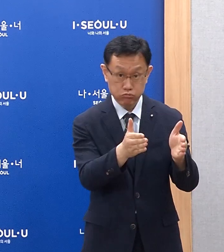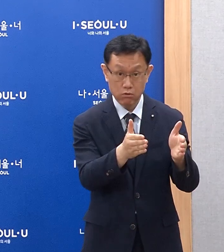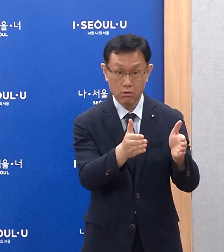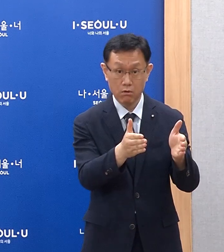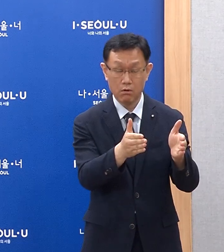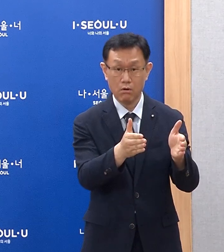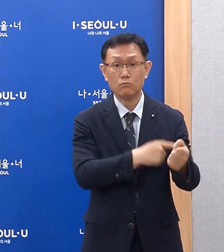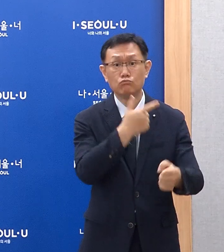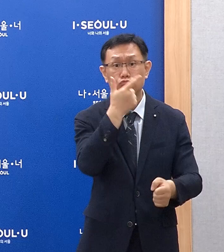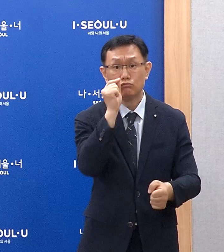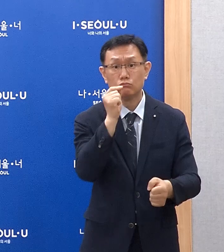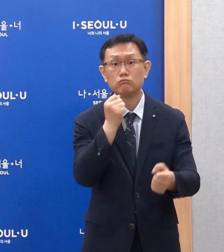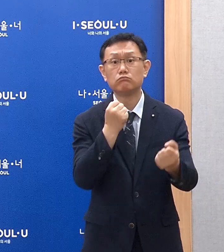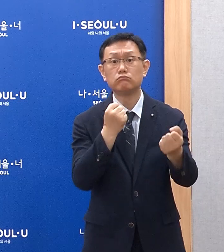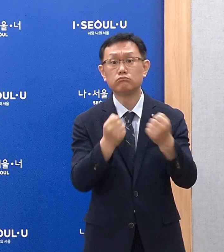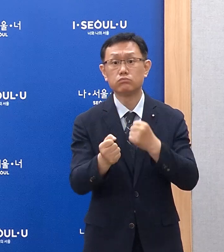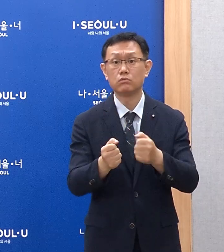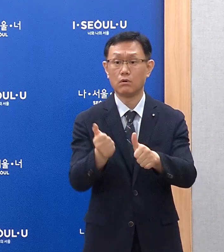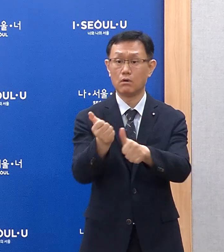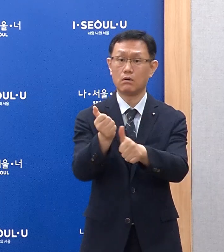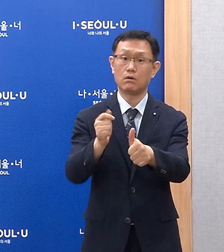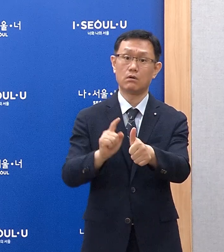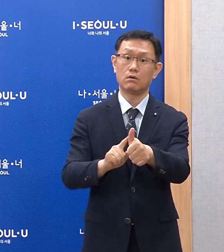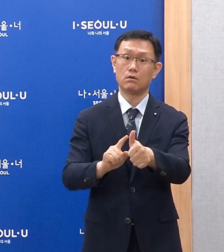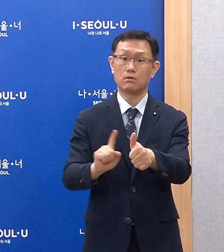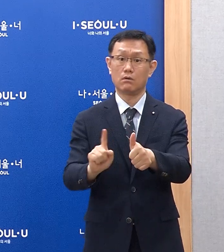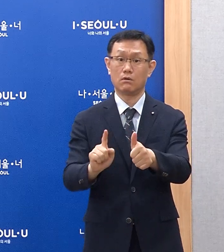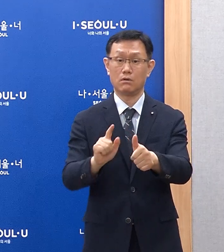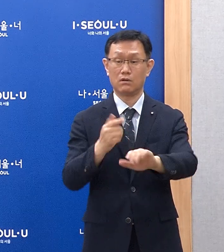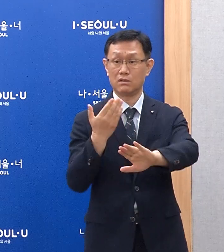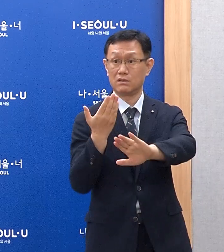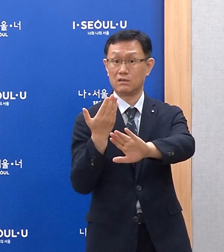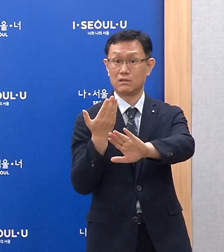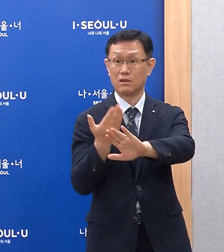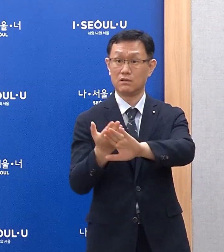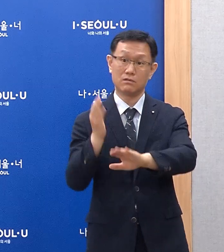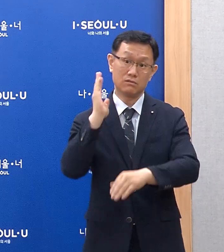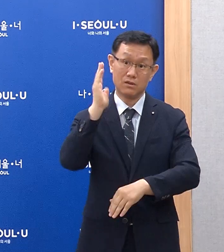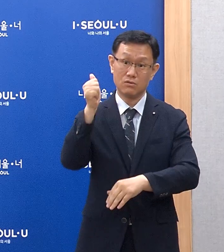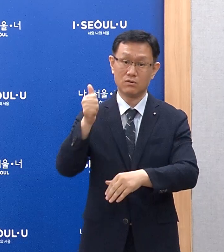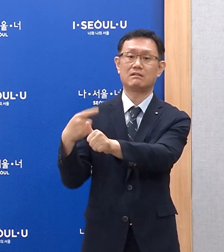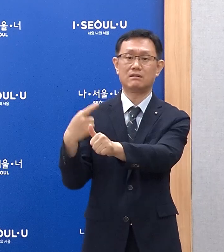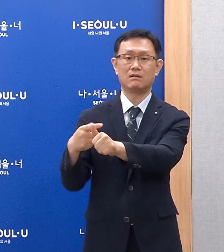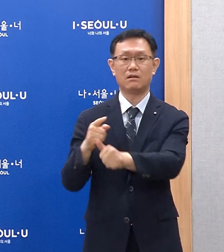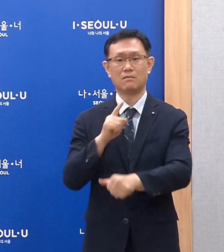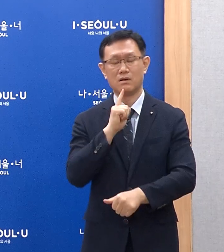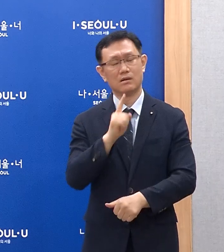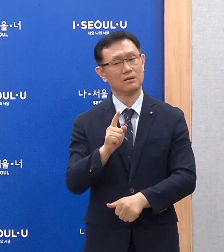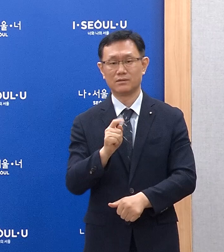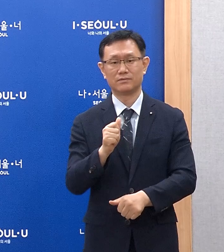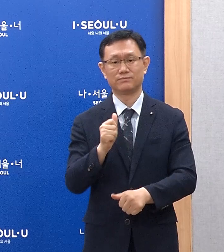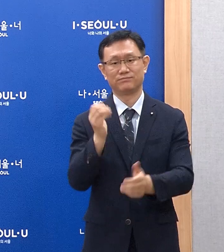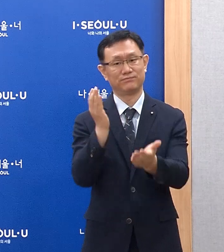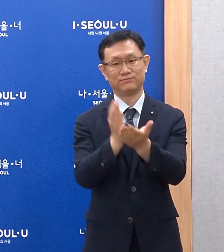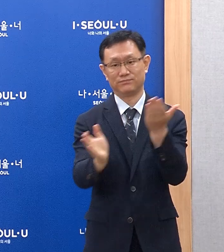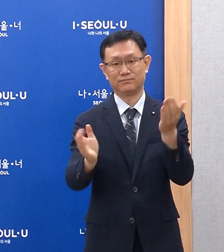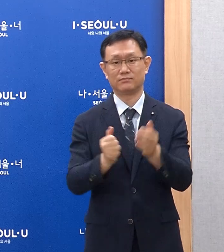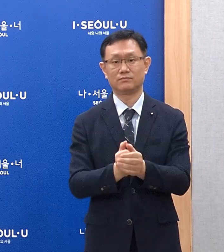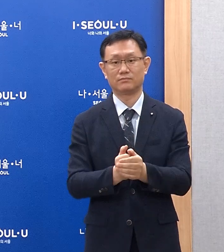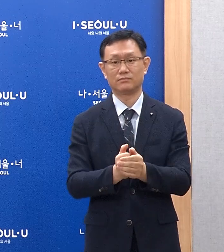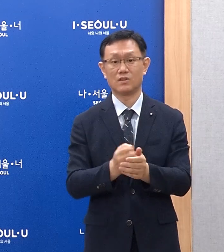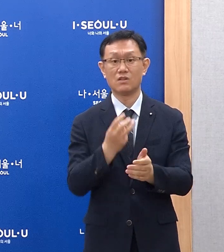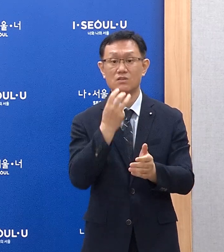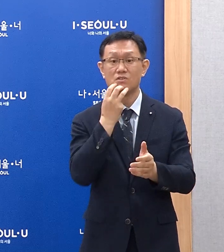상황에서 공직자가 2인 3각 경기를 해야 할 상대의 탓을 하는 것은 부적절한 언행이고 시민 여러분께 도리가